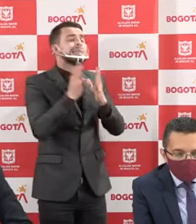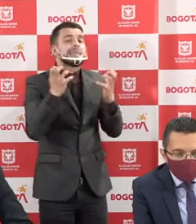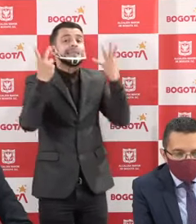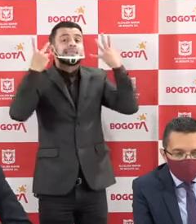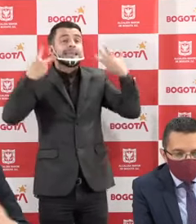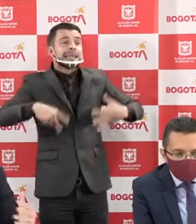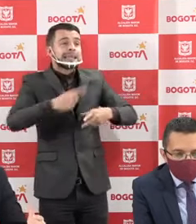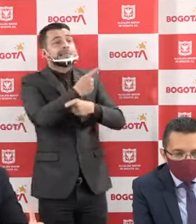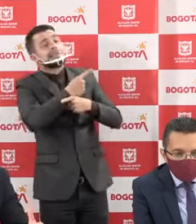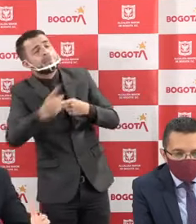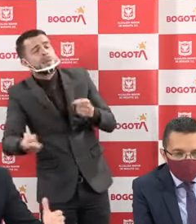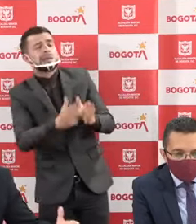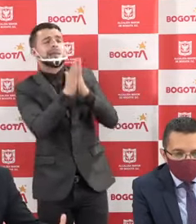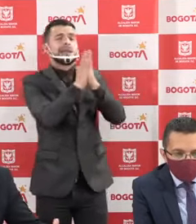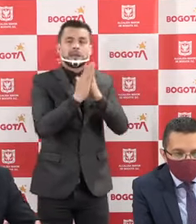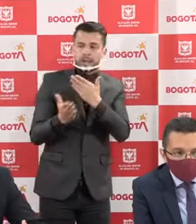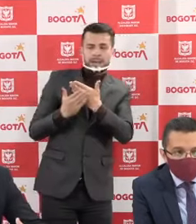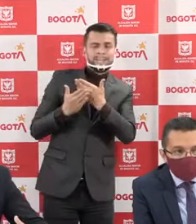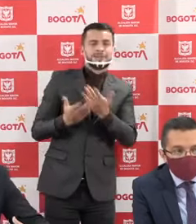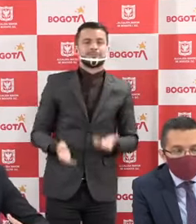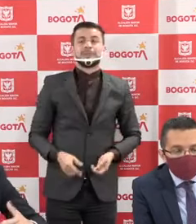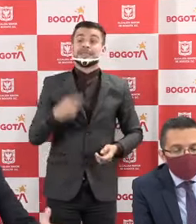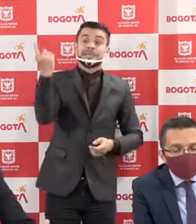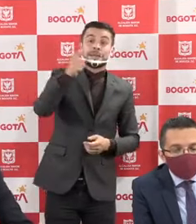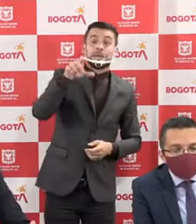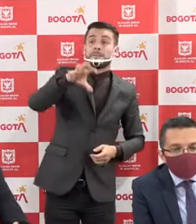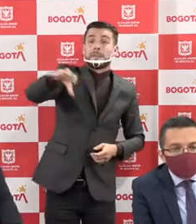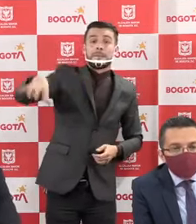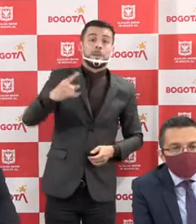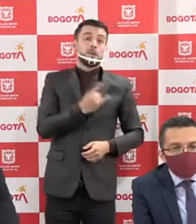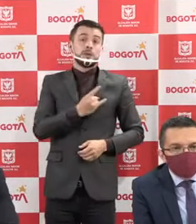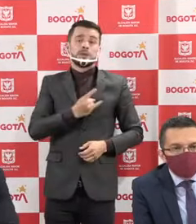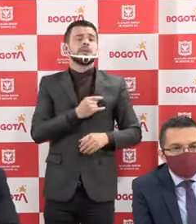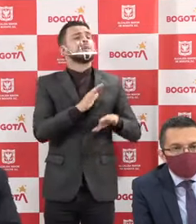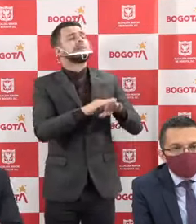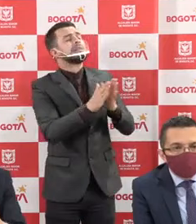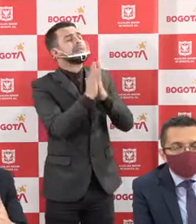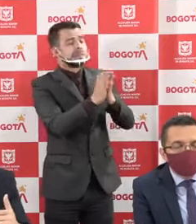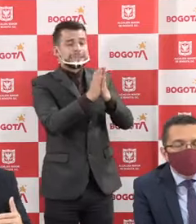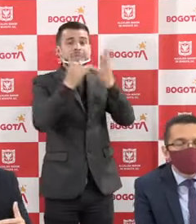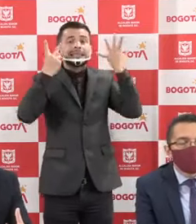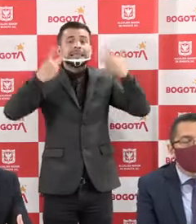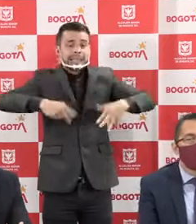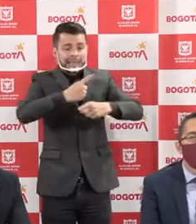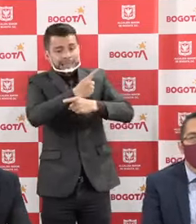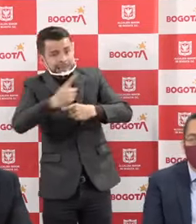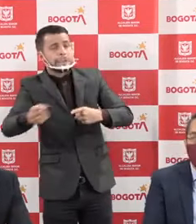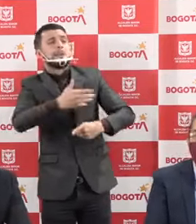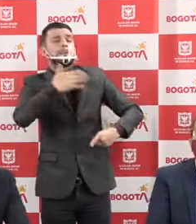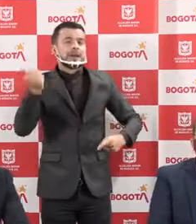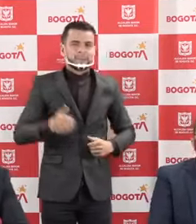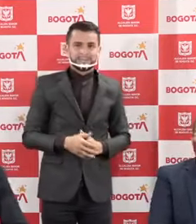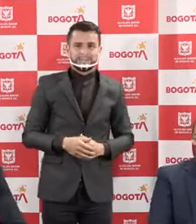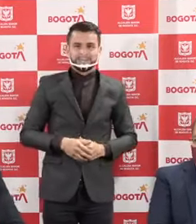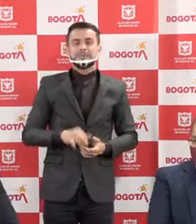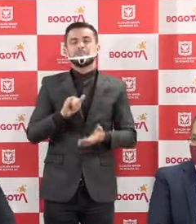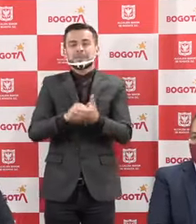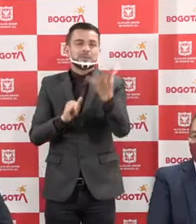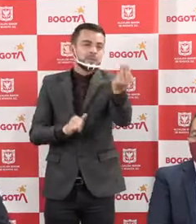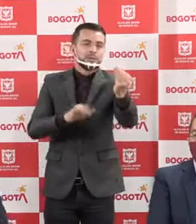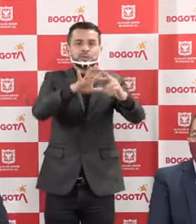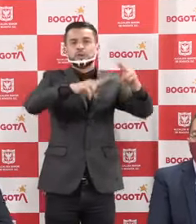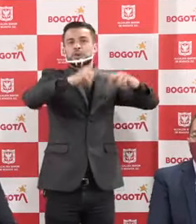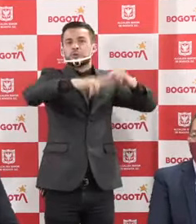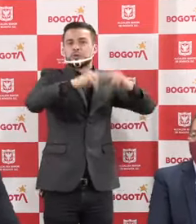si pudieran trabajar presencialmente siete días a la semana lo mismo ocurre con el sector de la construcción de los servicios